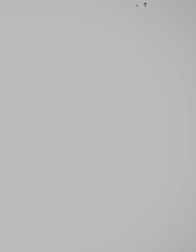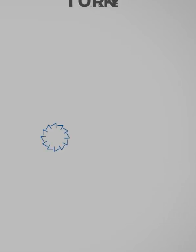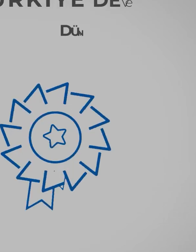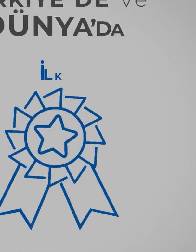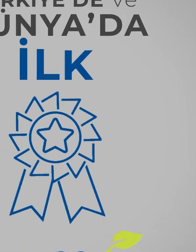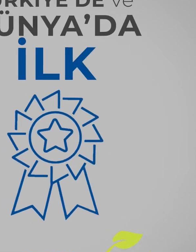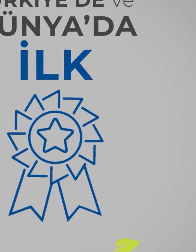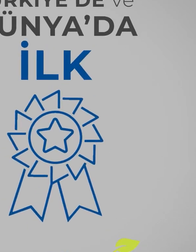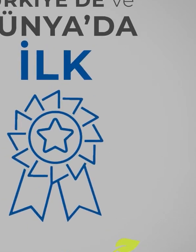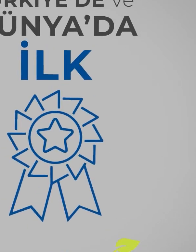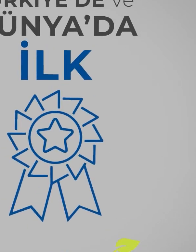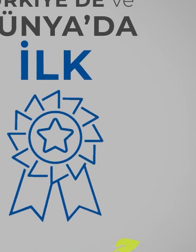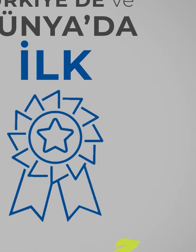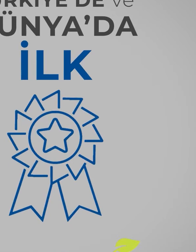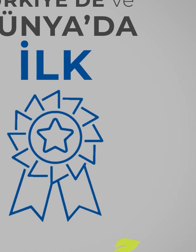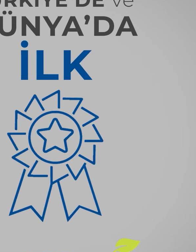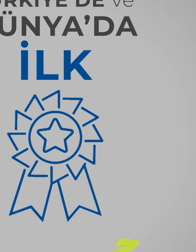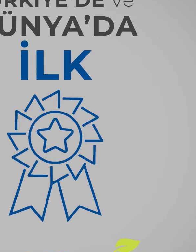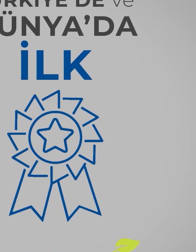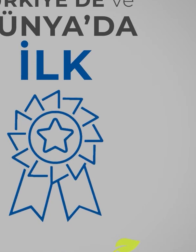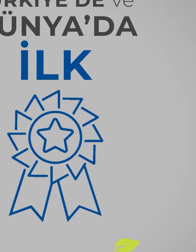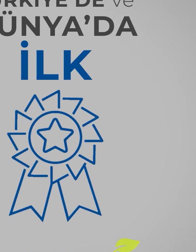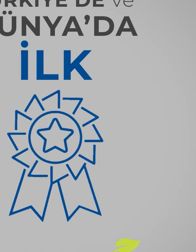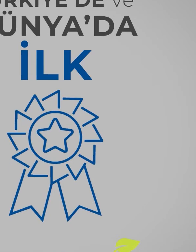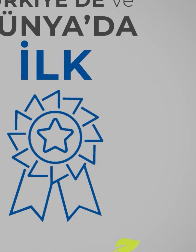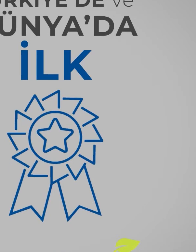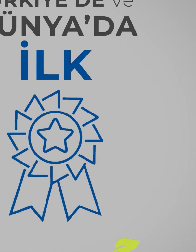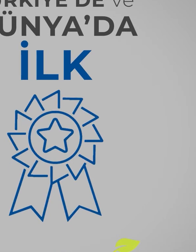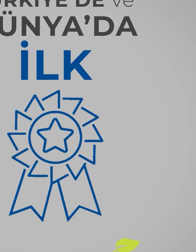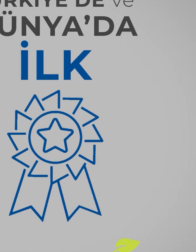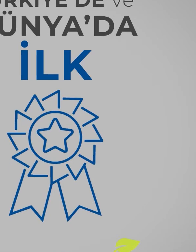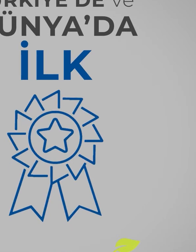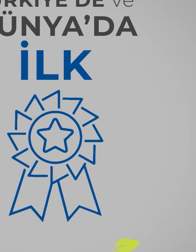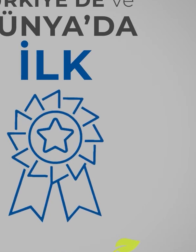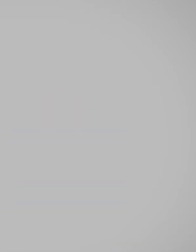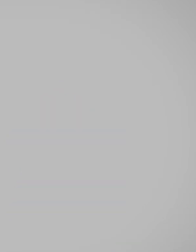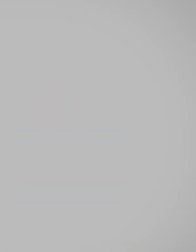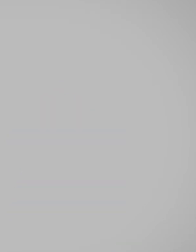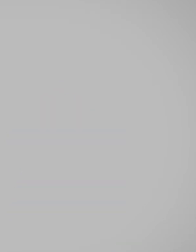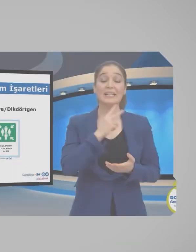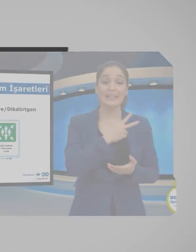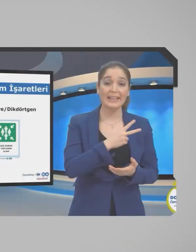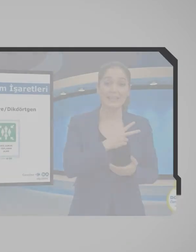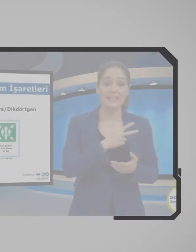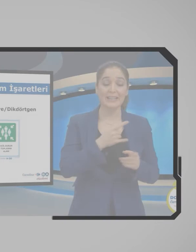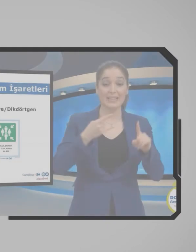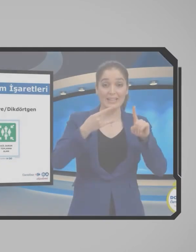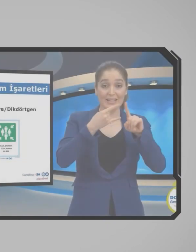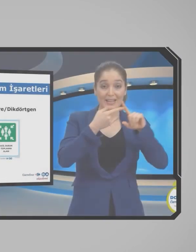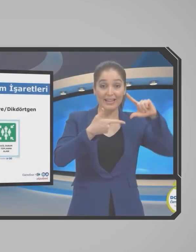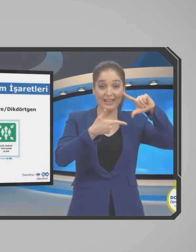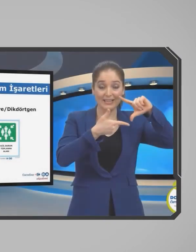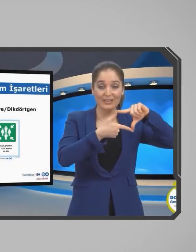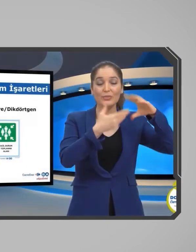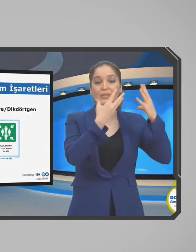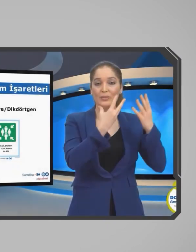endişelendim. Çünkü Türkiye'de ve dünyada örneği yoktu. İSG uzmanımız eğitimi benimle paylaştı. Hazırlık aşamasında sürekli diğer